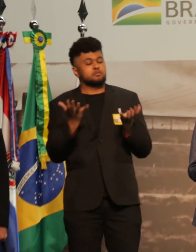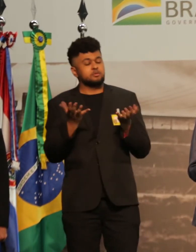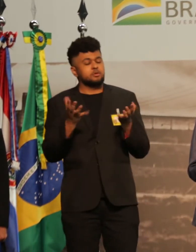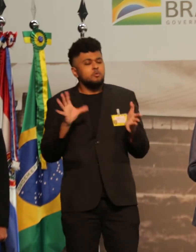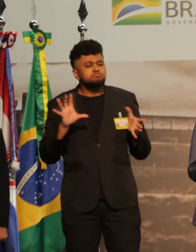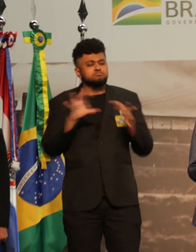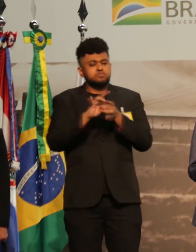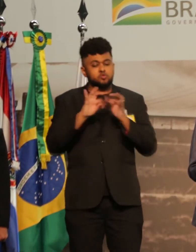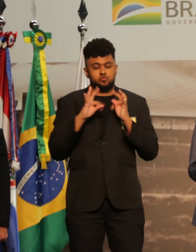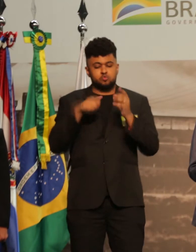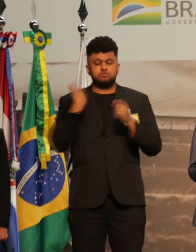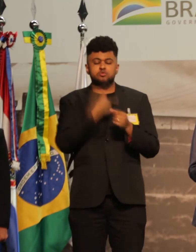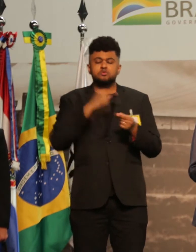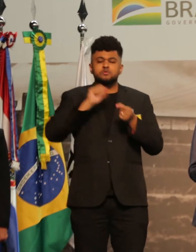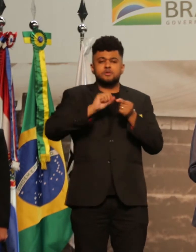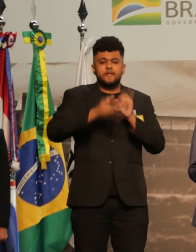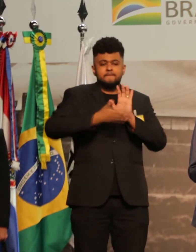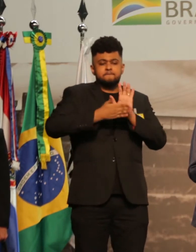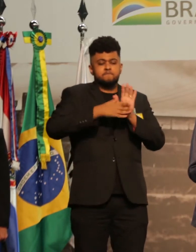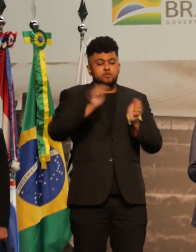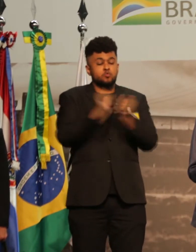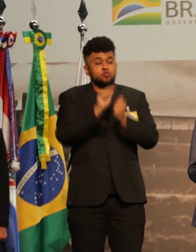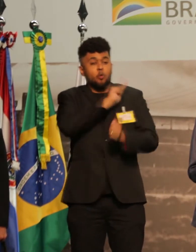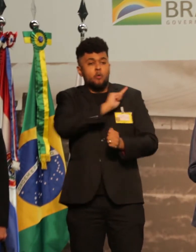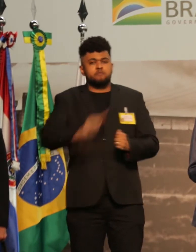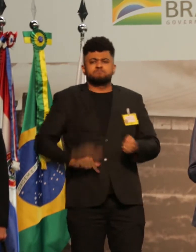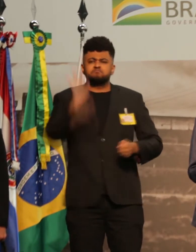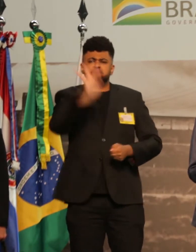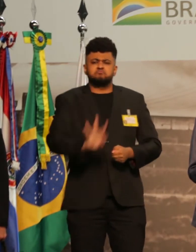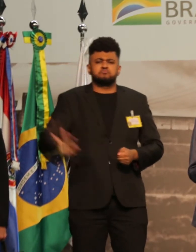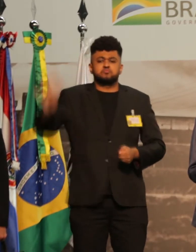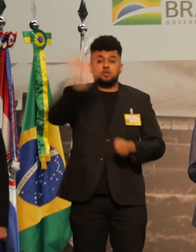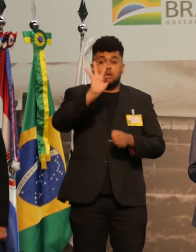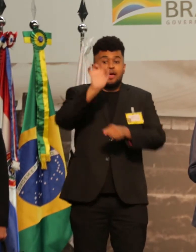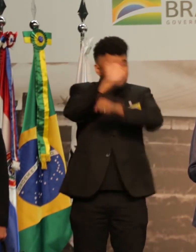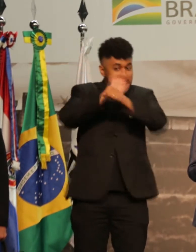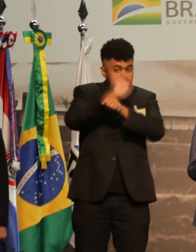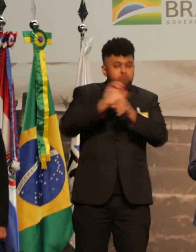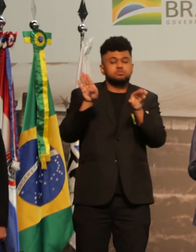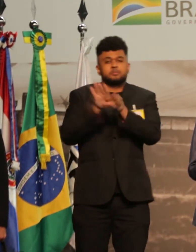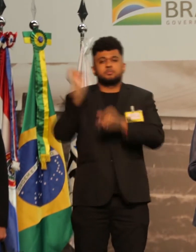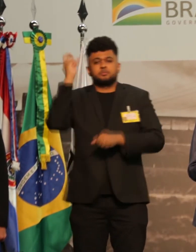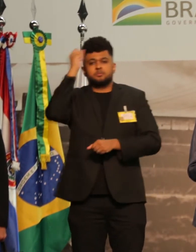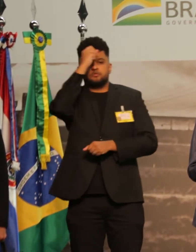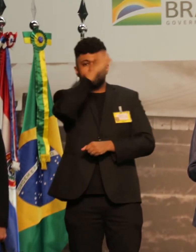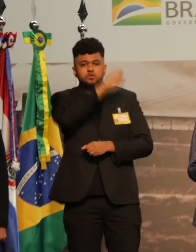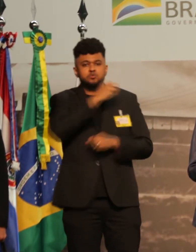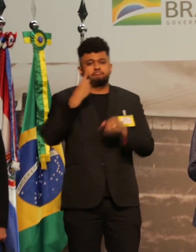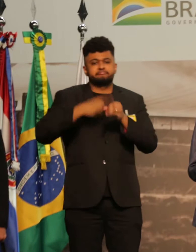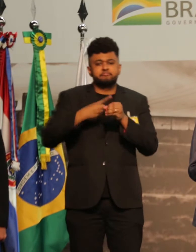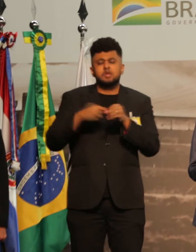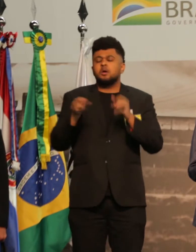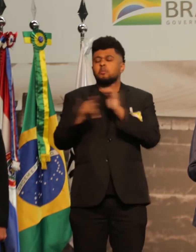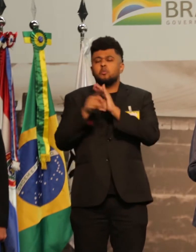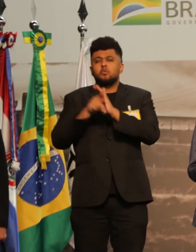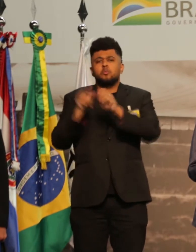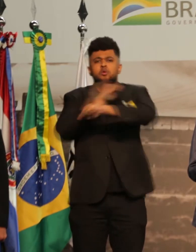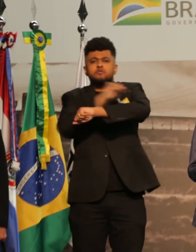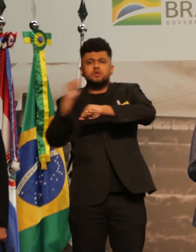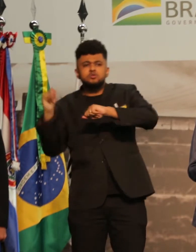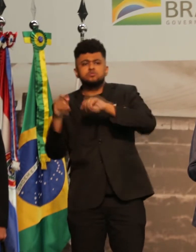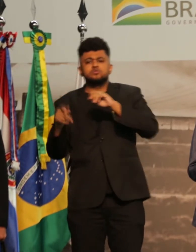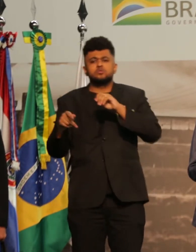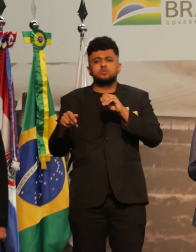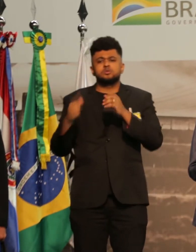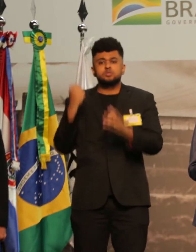aliando todas as nossas ações com o governo federal, estadual e municipais, nas áreas de infraestrutura,